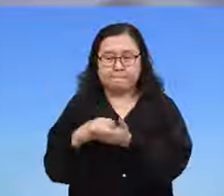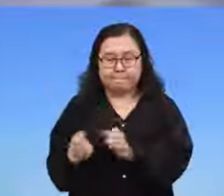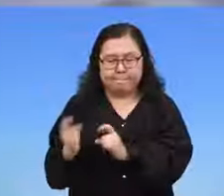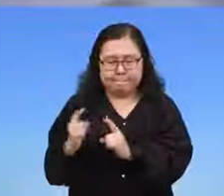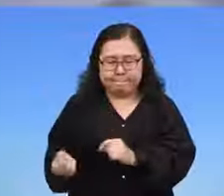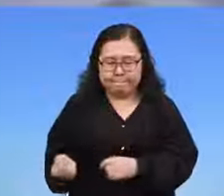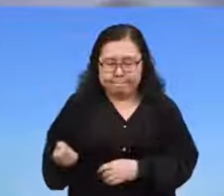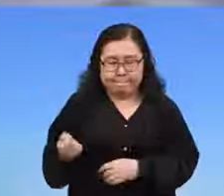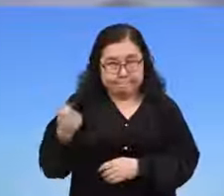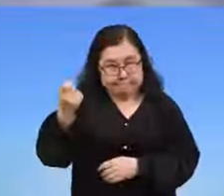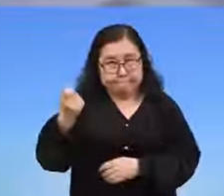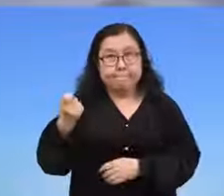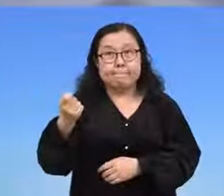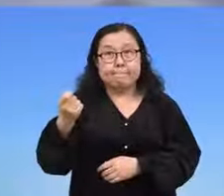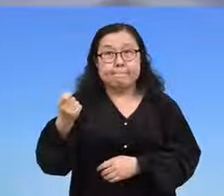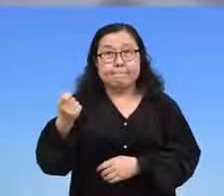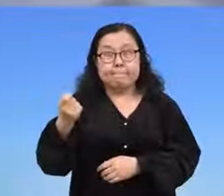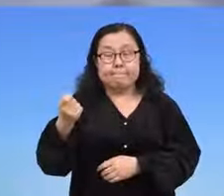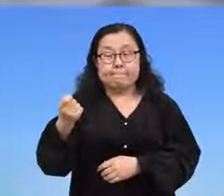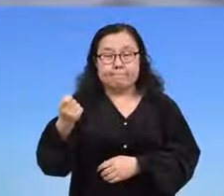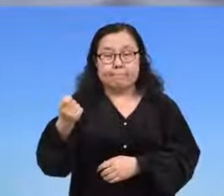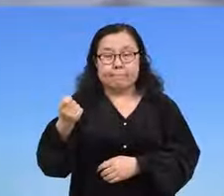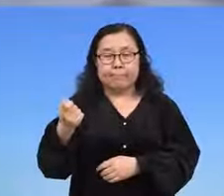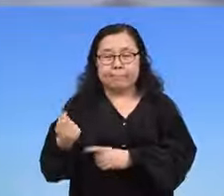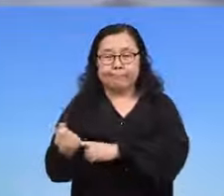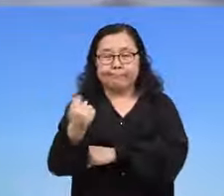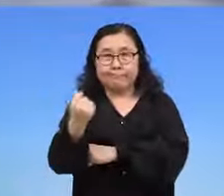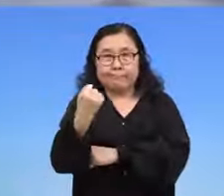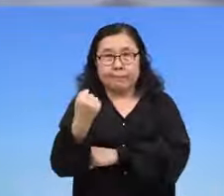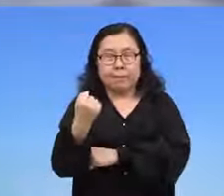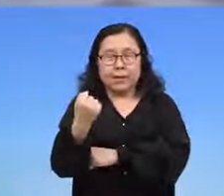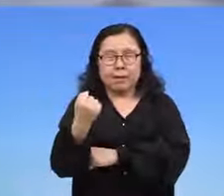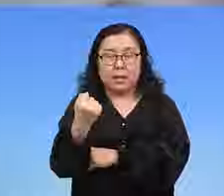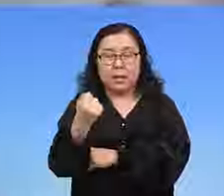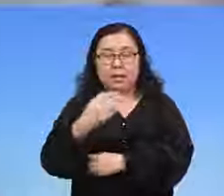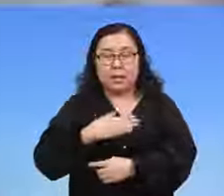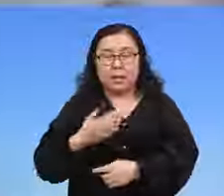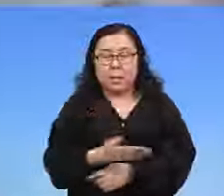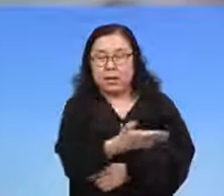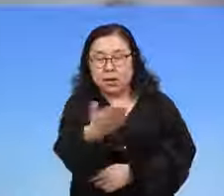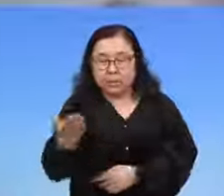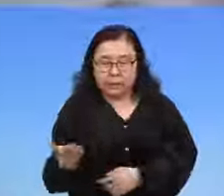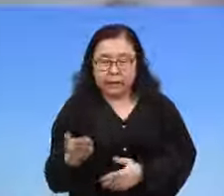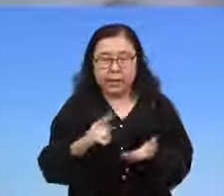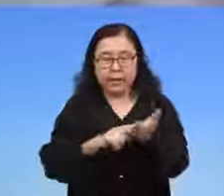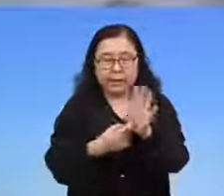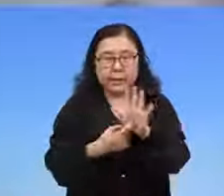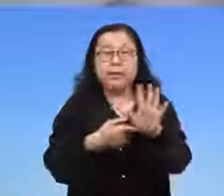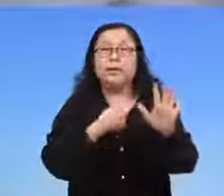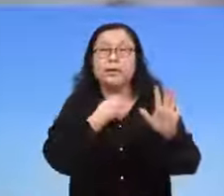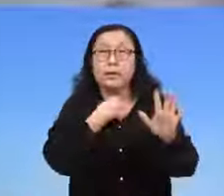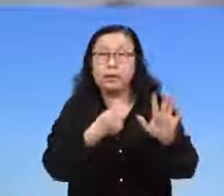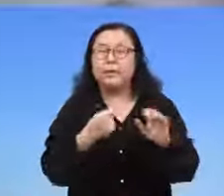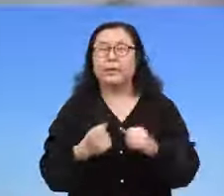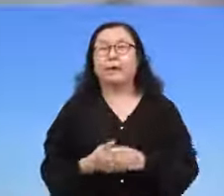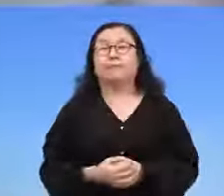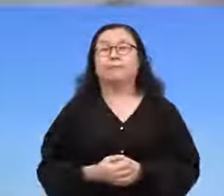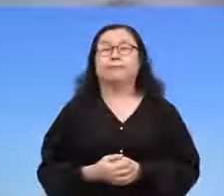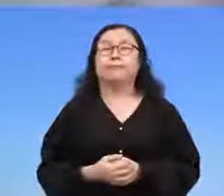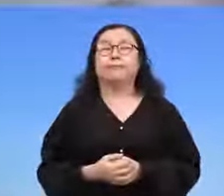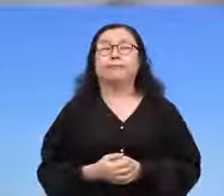금방 다시 원래로 되돌아오는 이런 복구력이 저와 여러분에게 나타나게 되기를